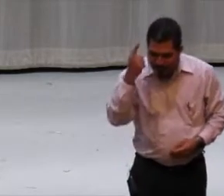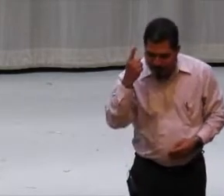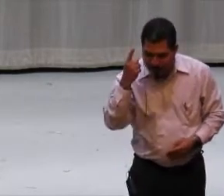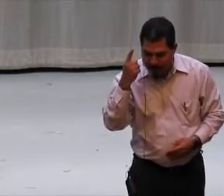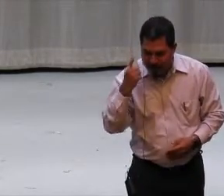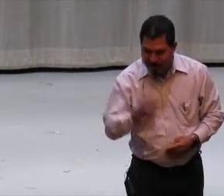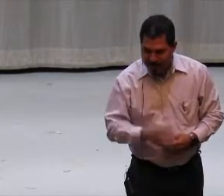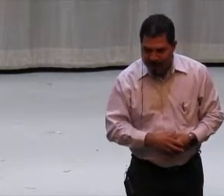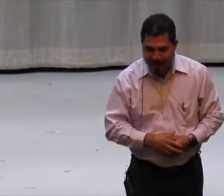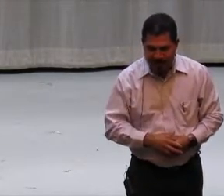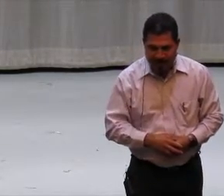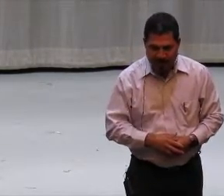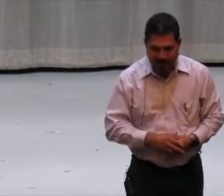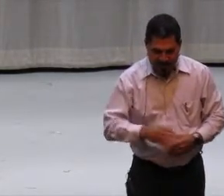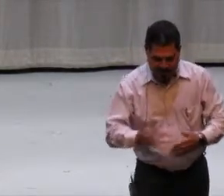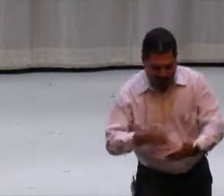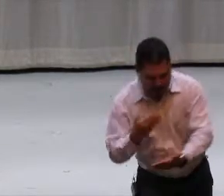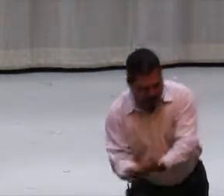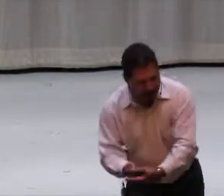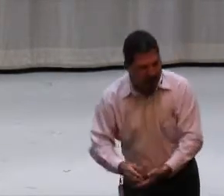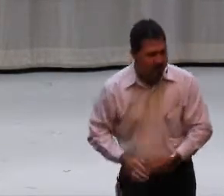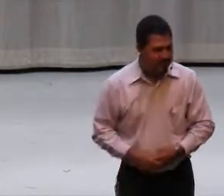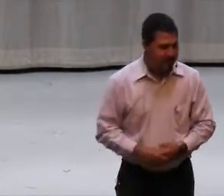¿sí? ¿Entiendes? Que se caiga,